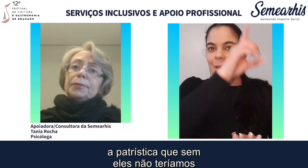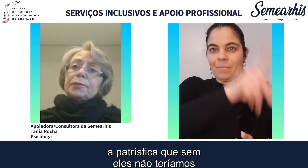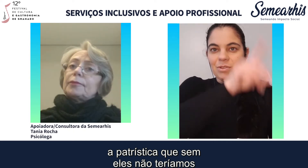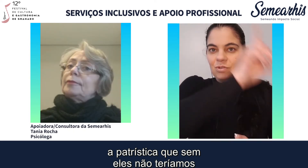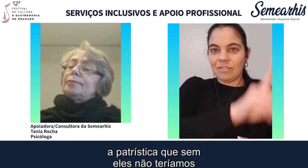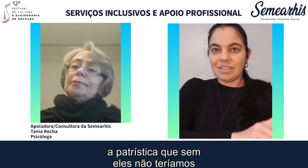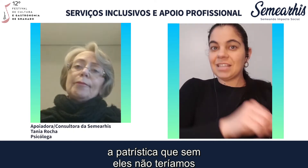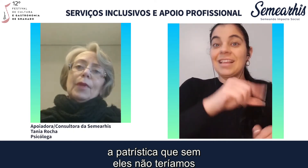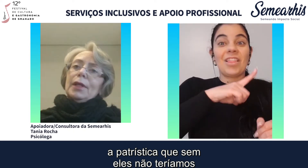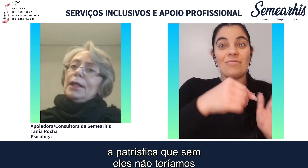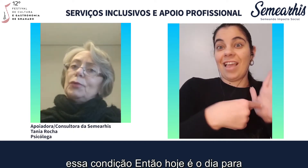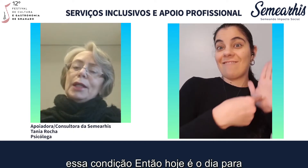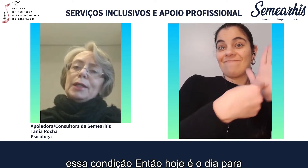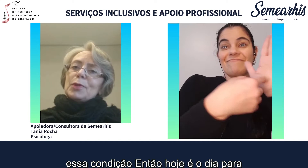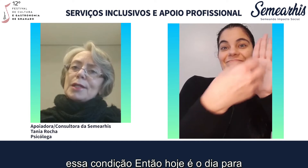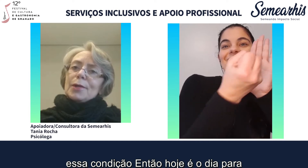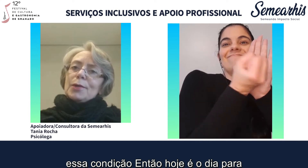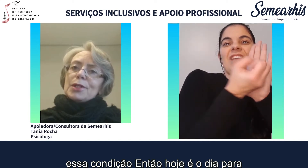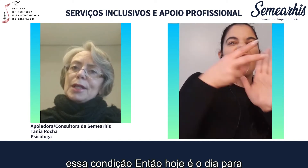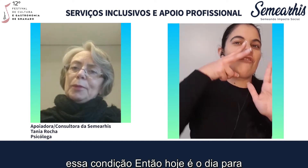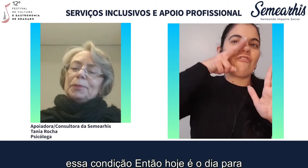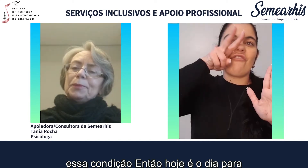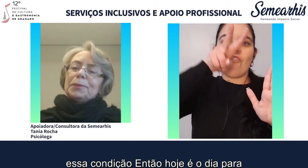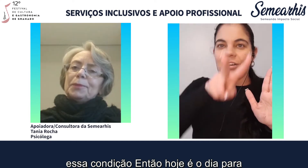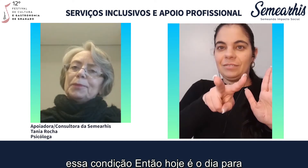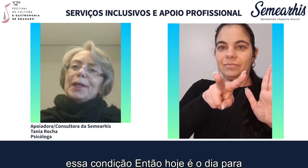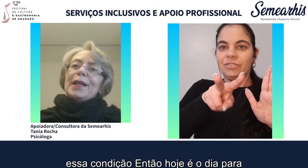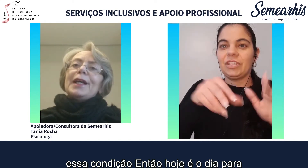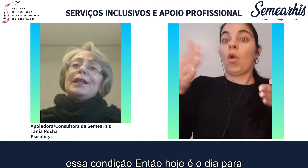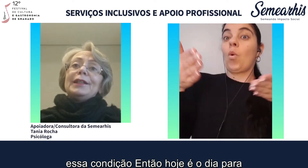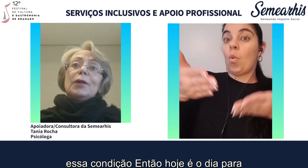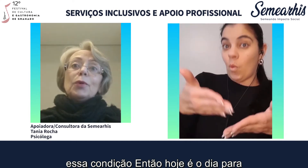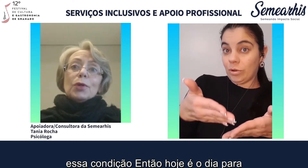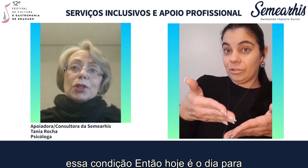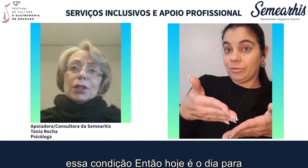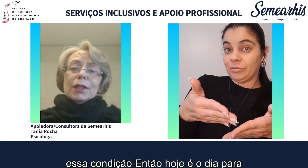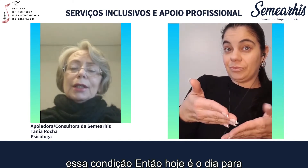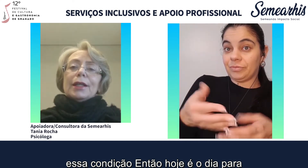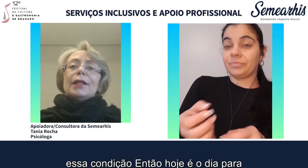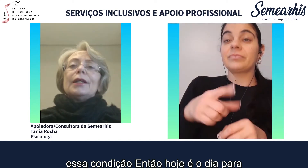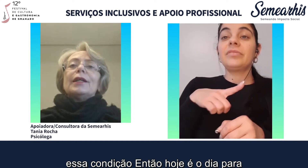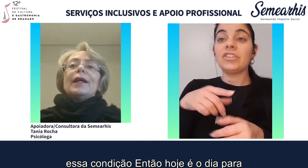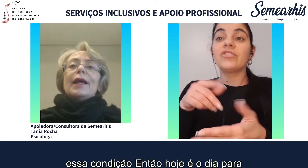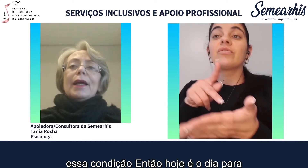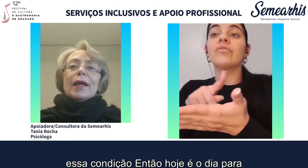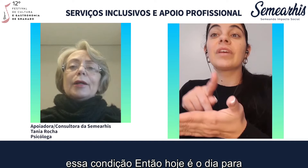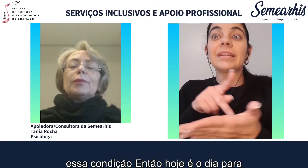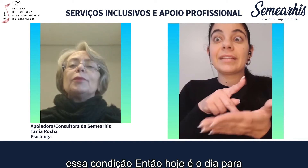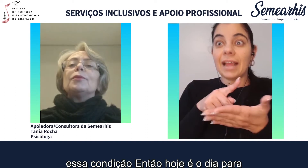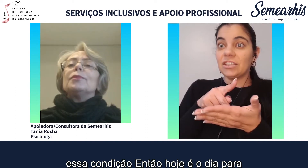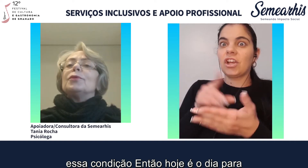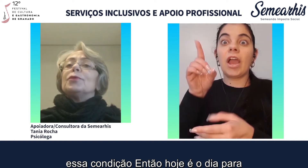eles não teríamos essa condição. Então hoje